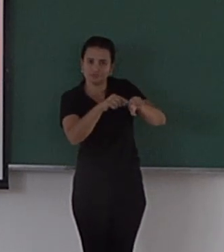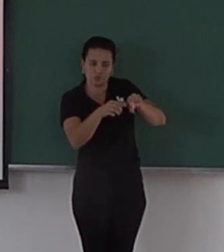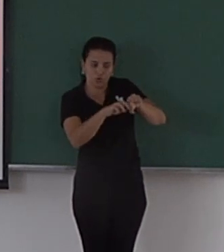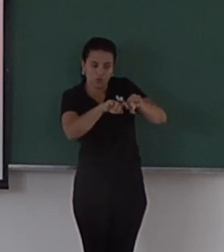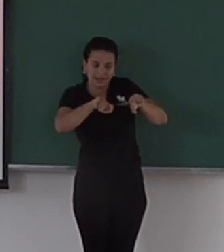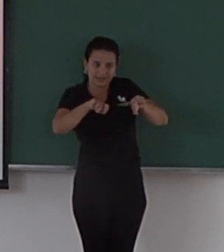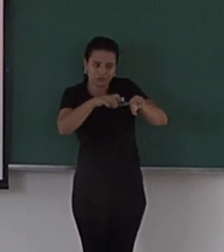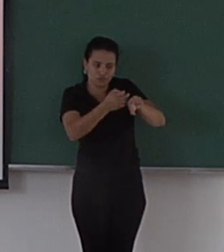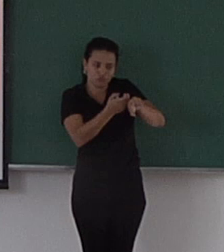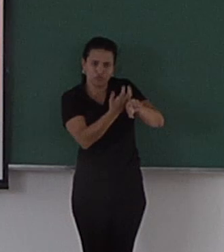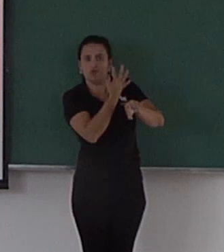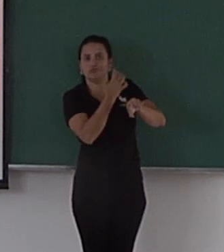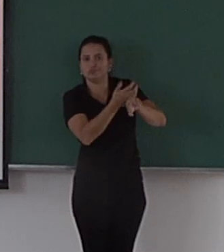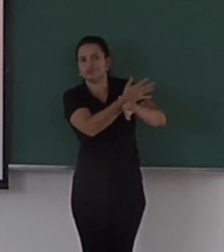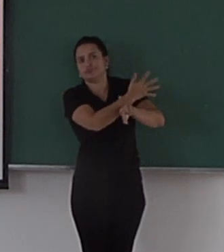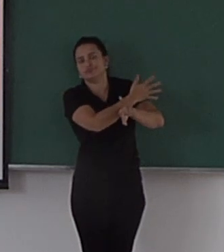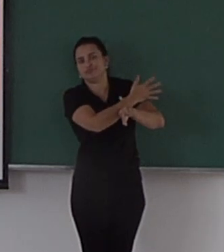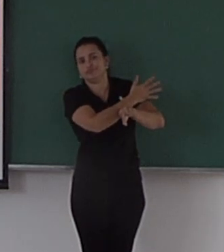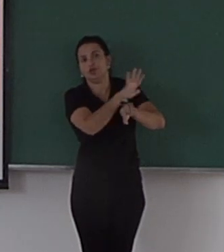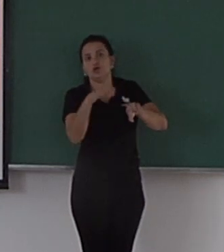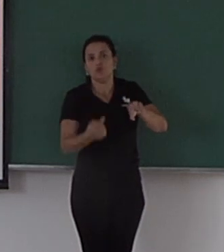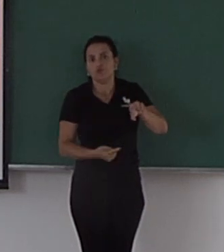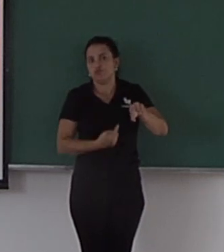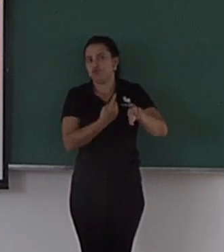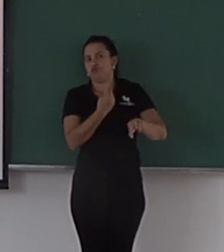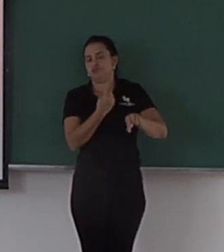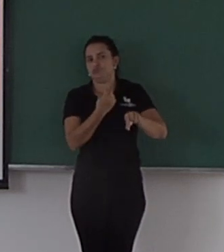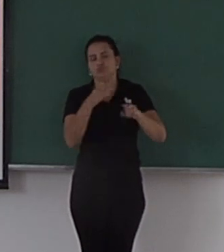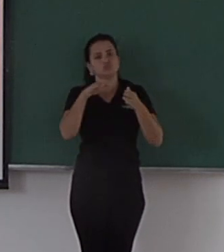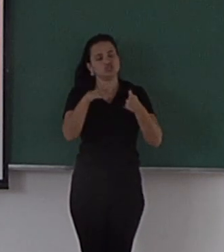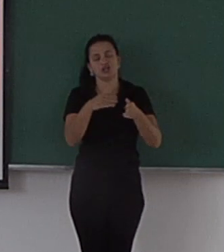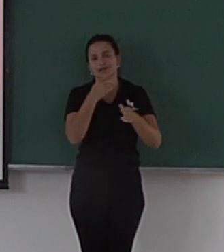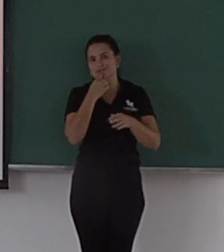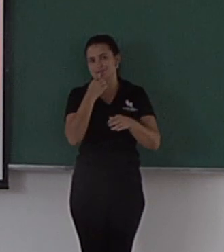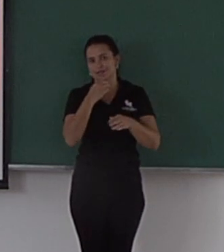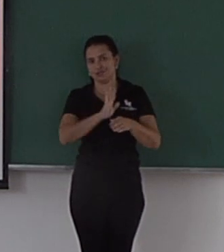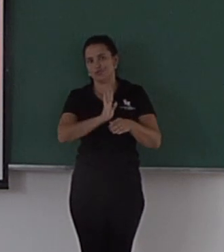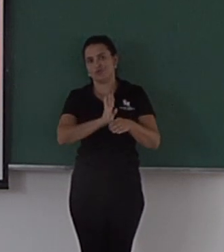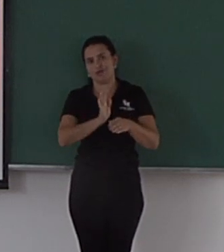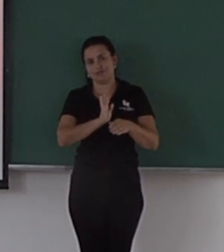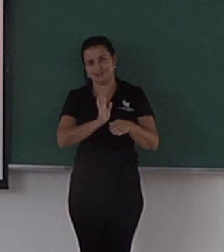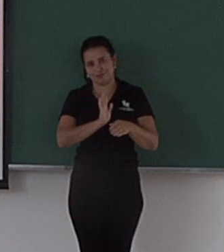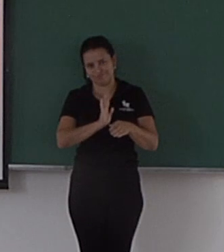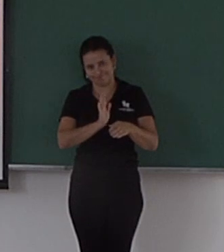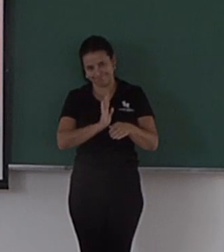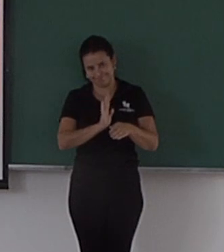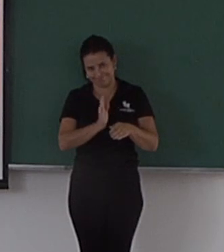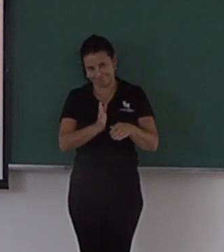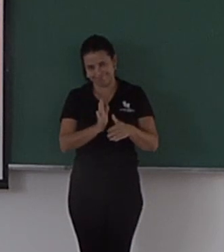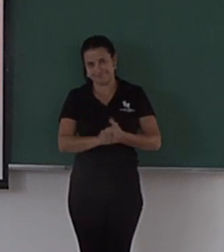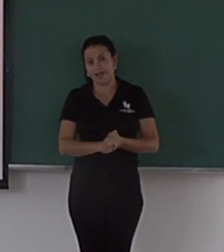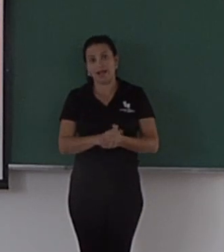vai para fora. Então, o coração, quando pulsiona, não tem sangue para poder fazer a perfusão dos tecidos, o indivíduo morre